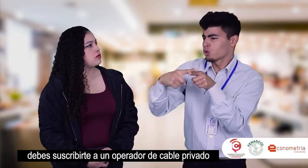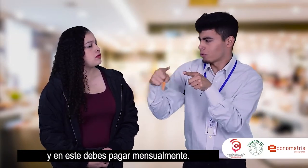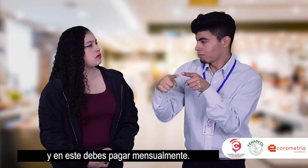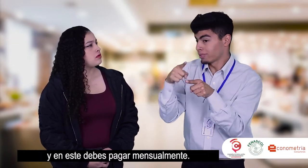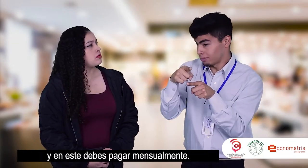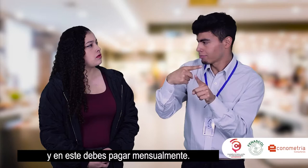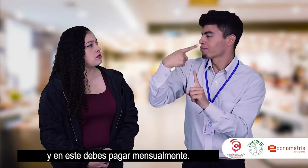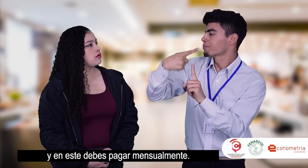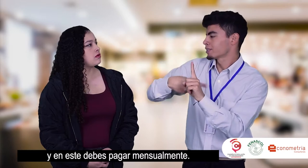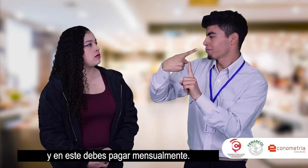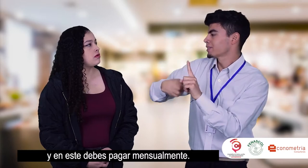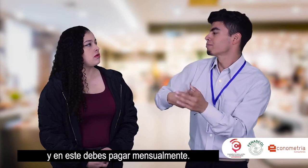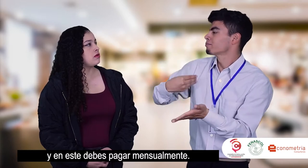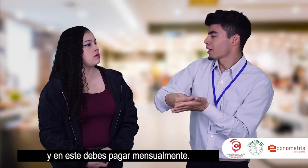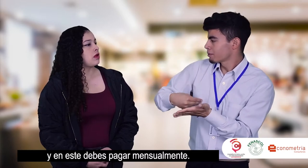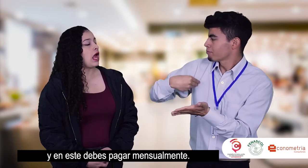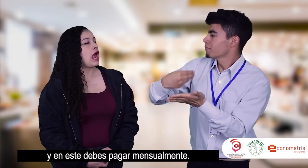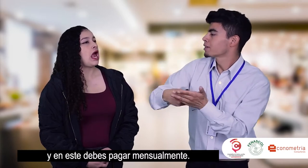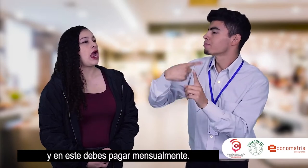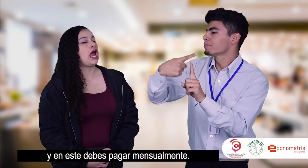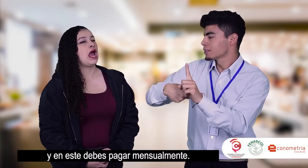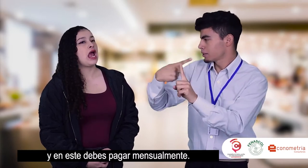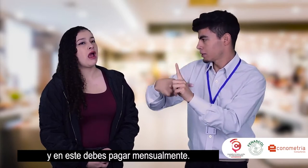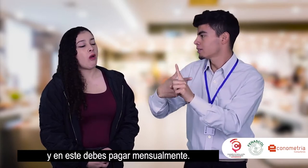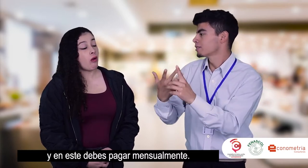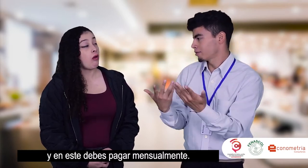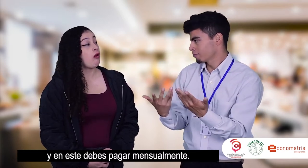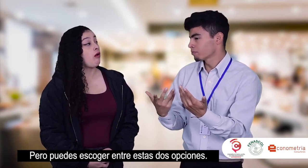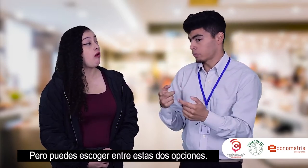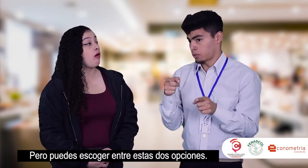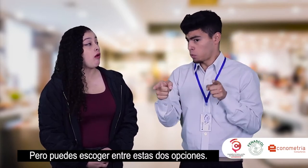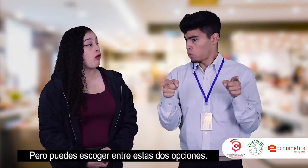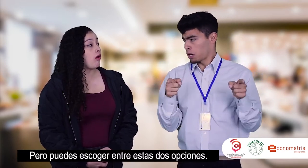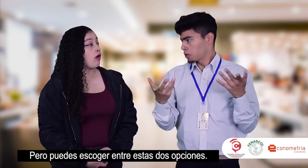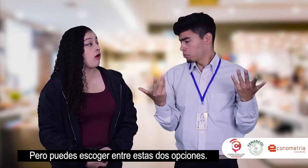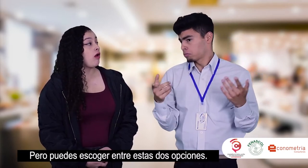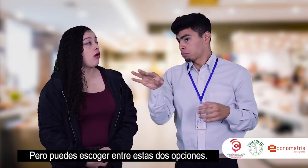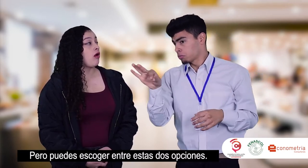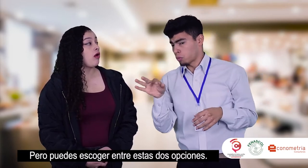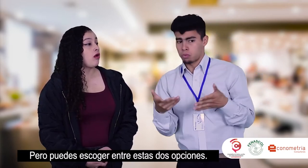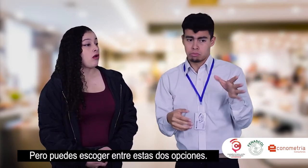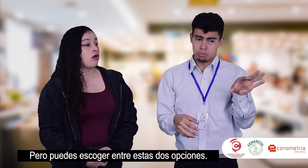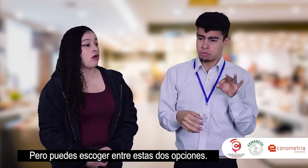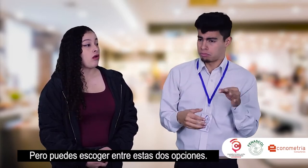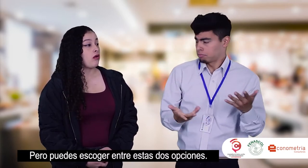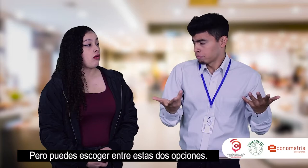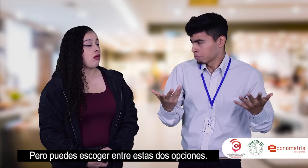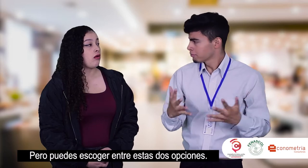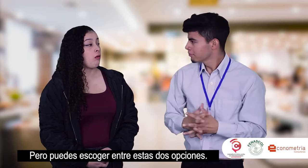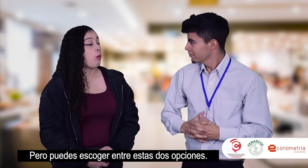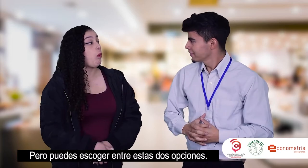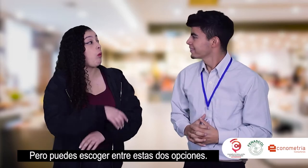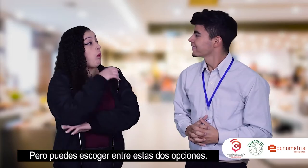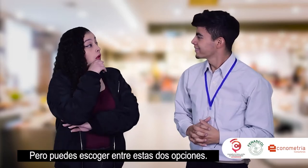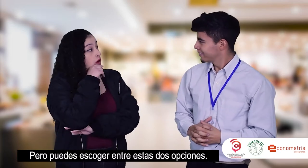y en este, debes pagar mensualmente, pero puedes escoger entre estas dos opciones. ¡Oh!